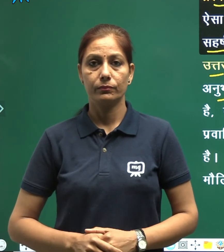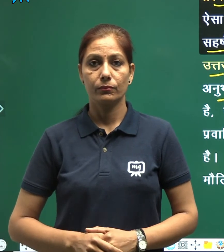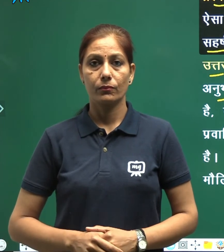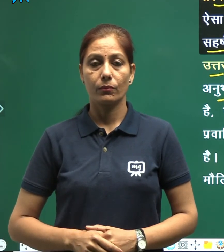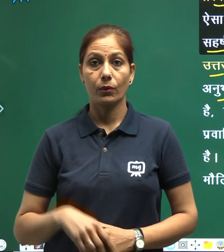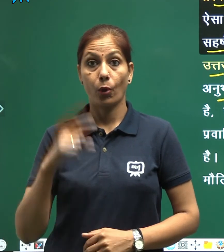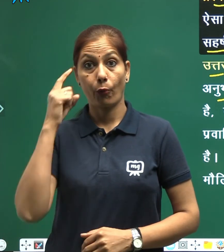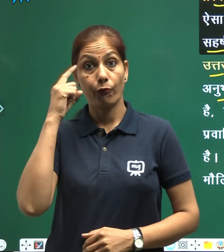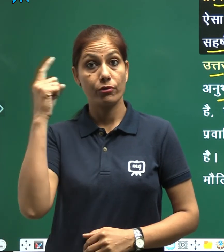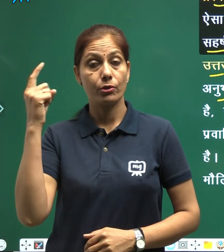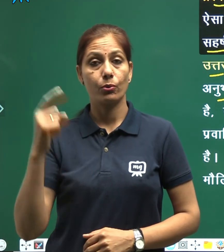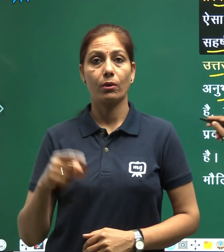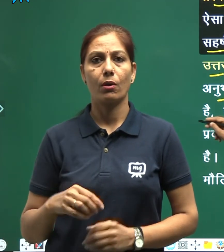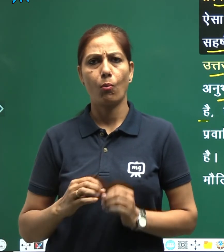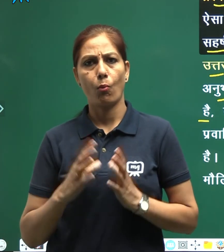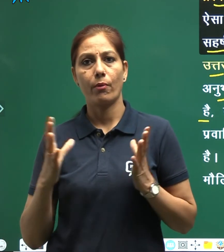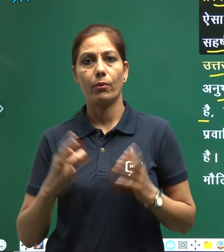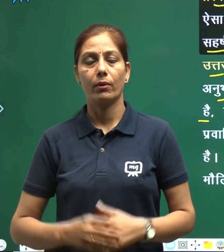विचारों का वैभव है,